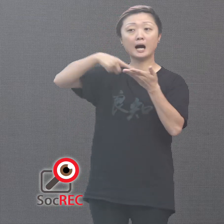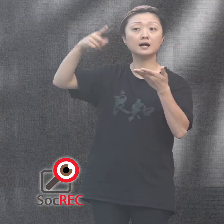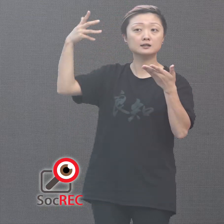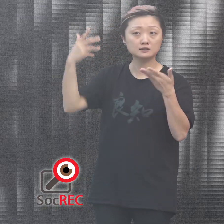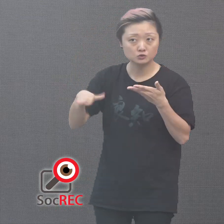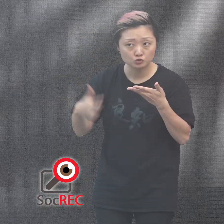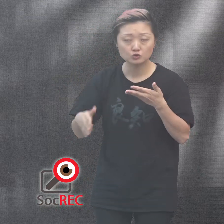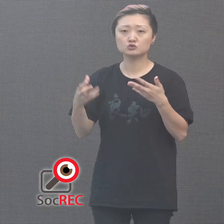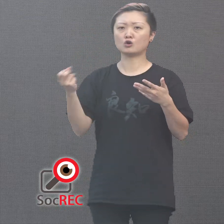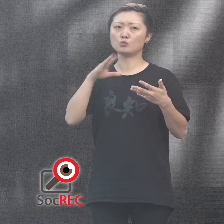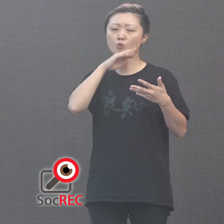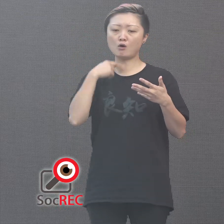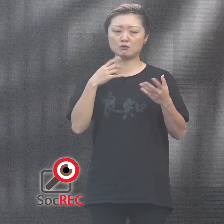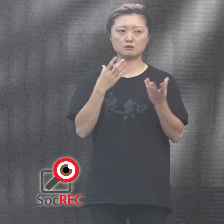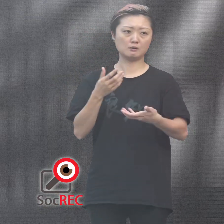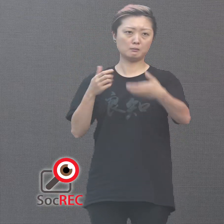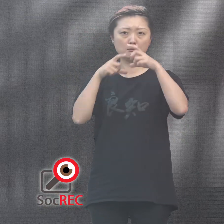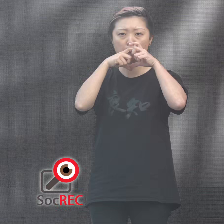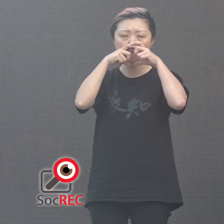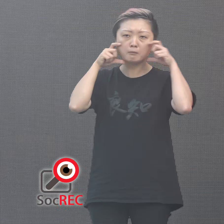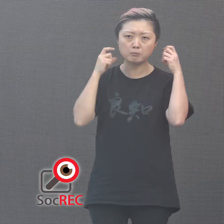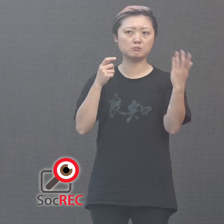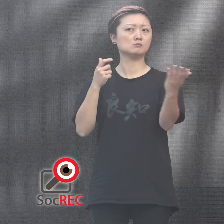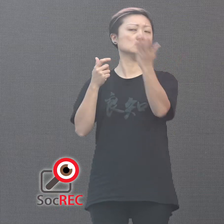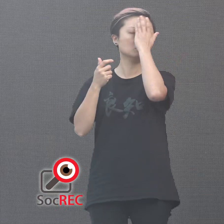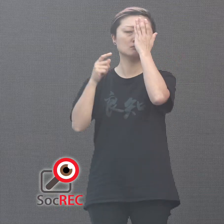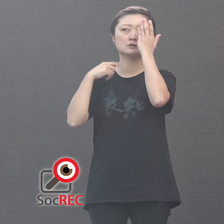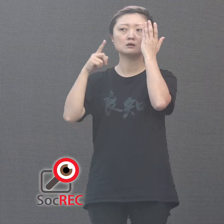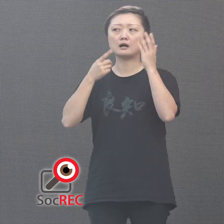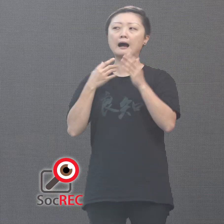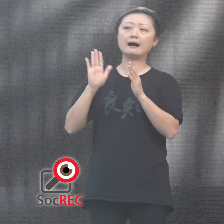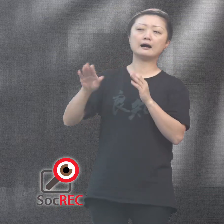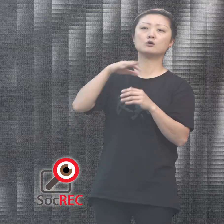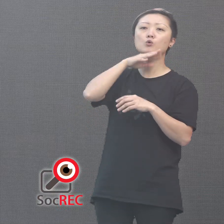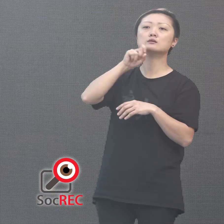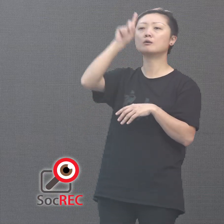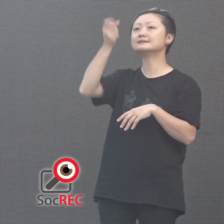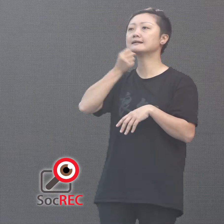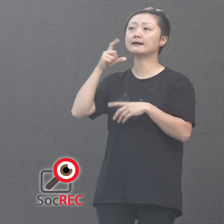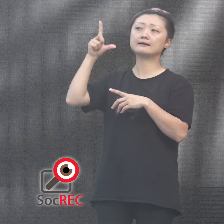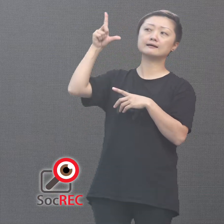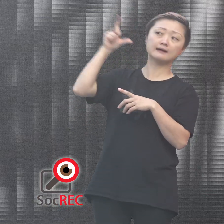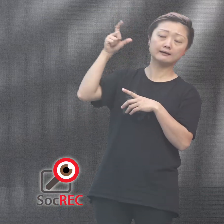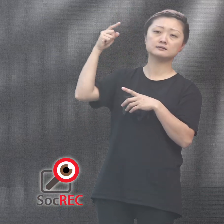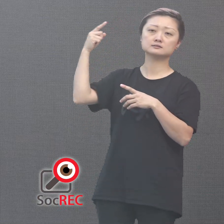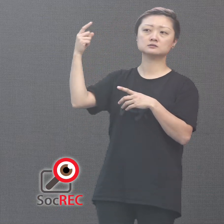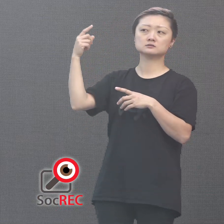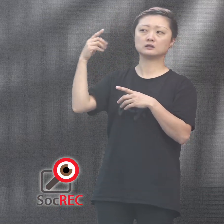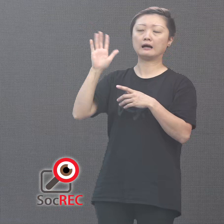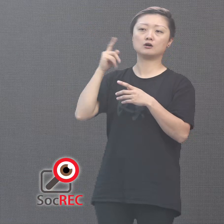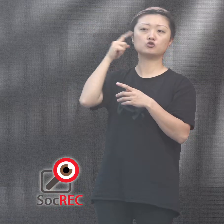警方嘅驅逐。但係其實一個和平集會是我哋與生俱來的一個權利嚟嘅，我哋係唔需要申請嘅，理論